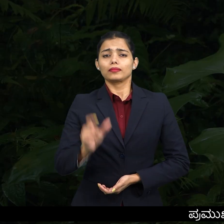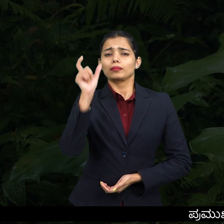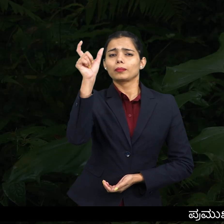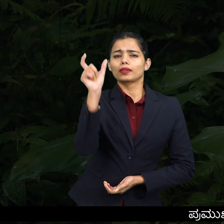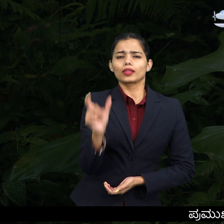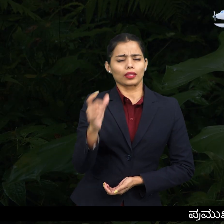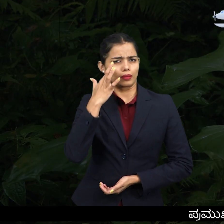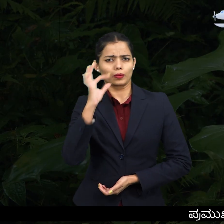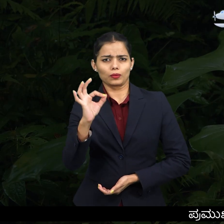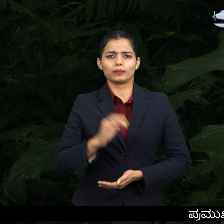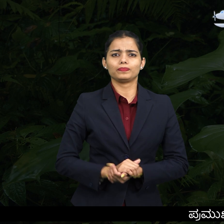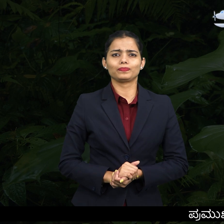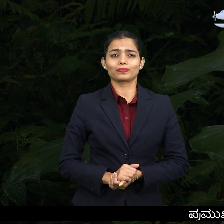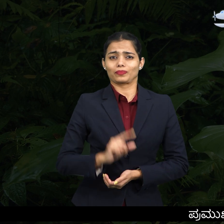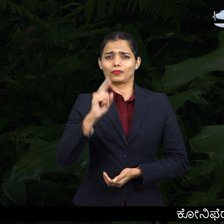ಪ್ರಮುಖ ಪದಗಳು: